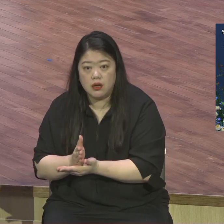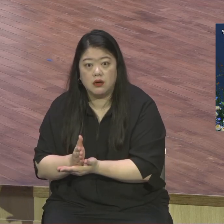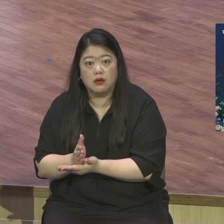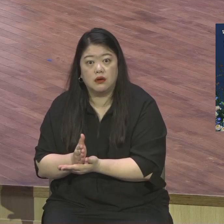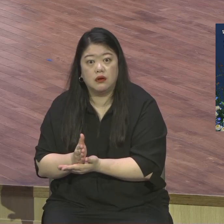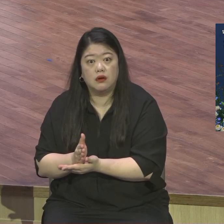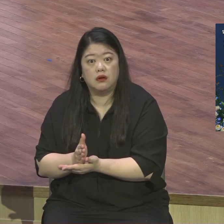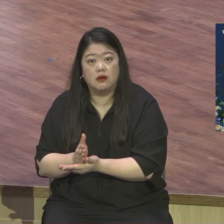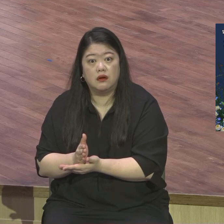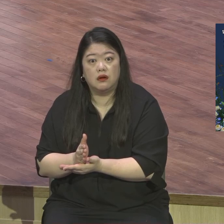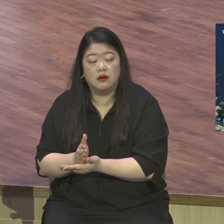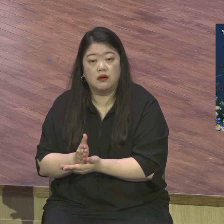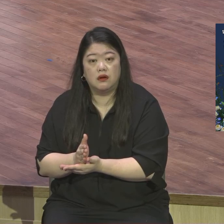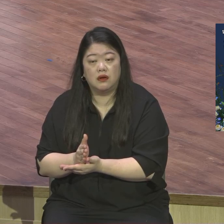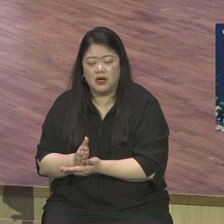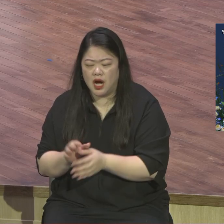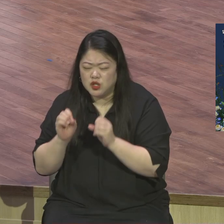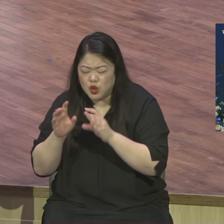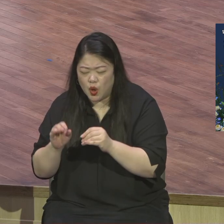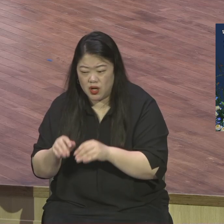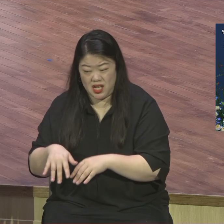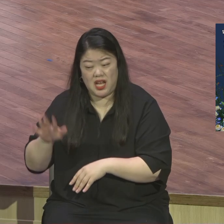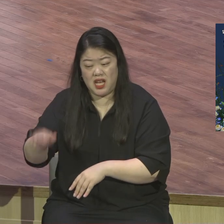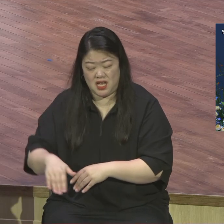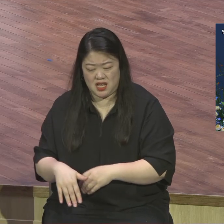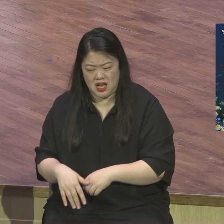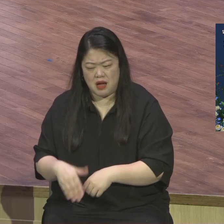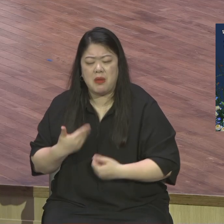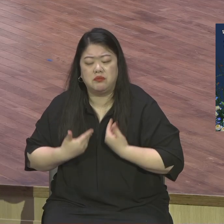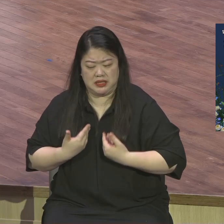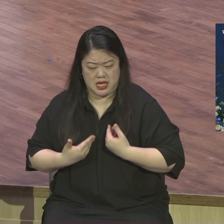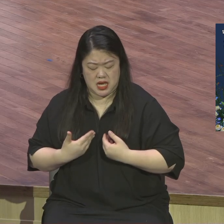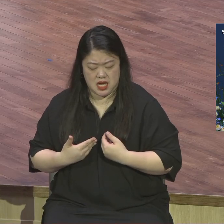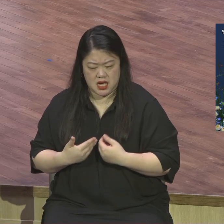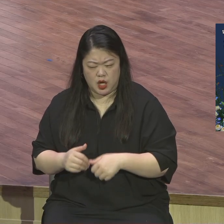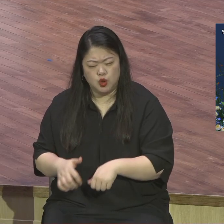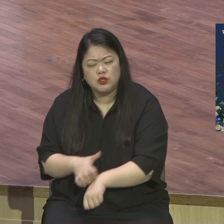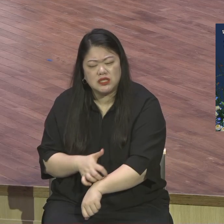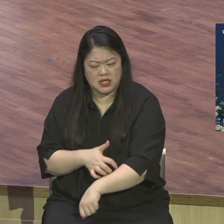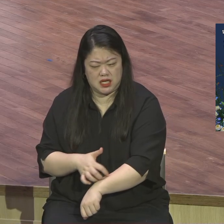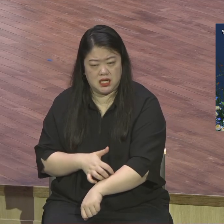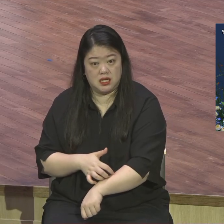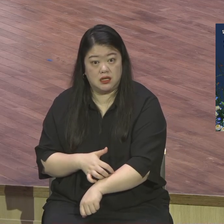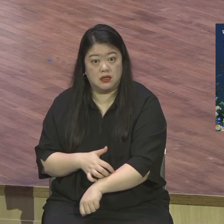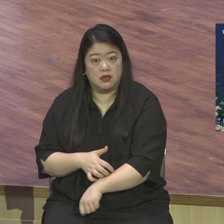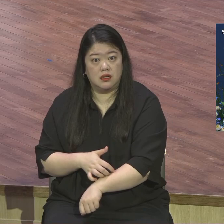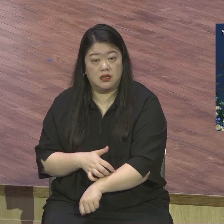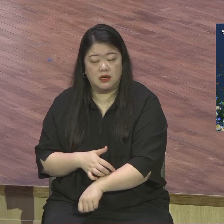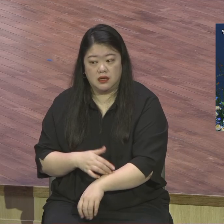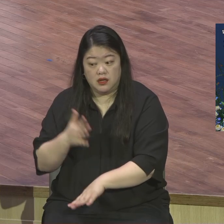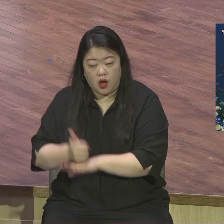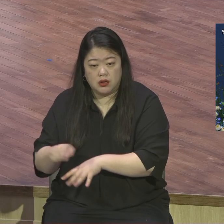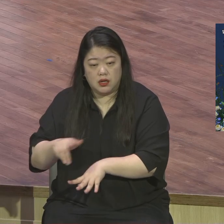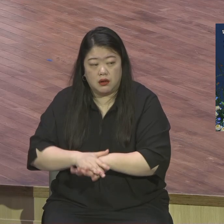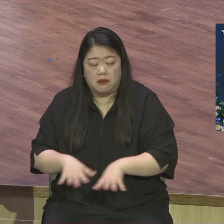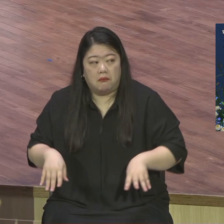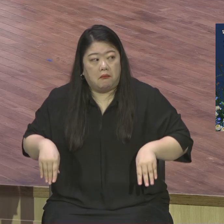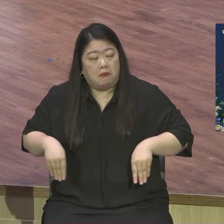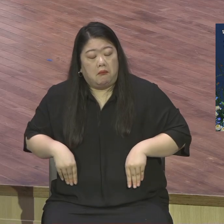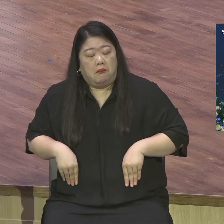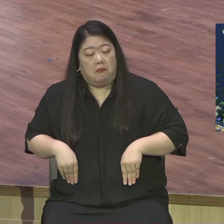전도자의 입을 닫아버리는 침묵해버리게 만드는 하나님의 소원은 영혼구원인데